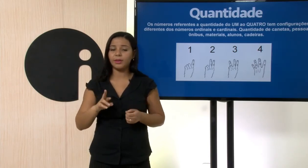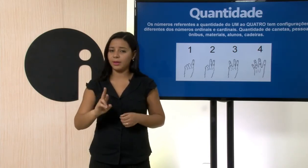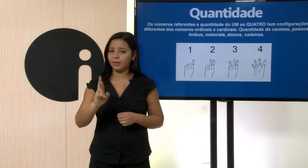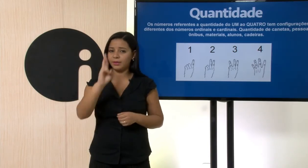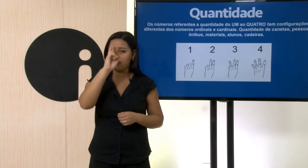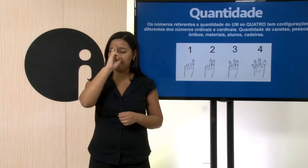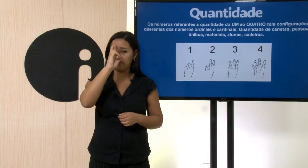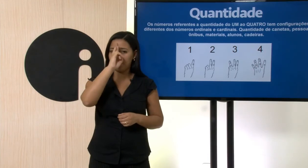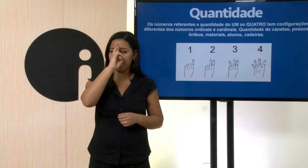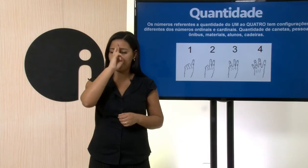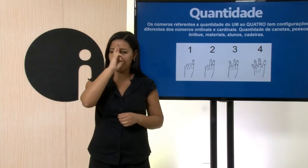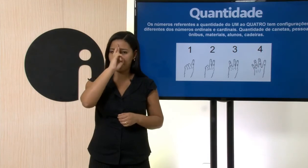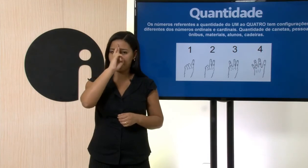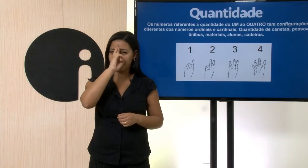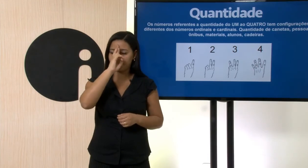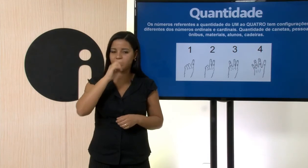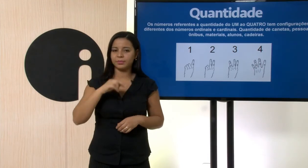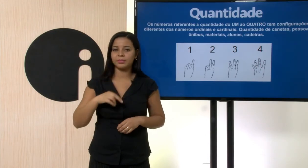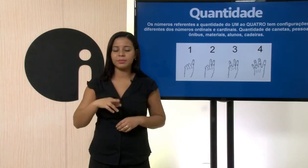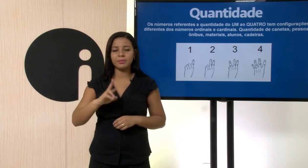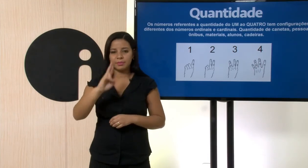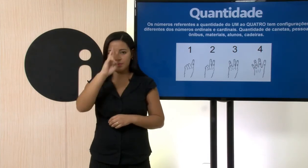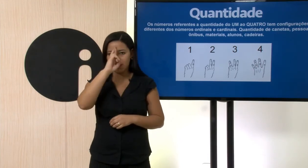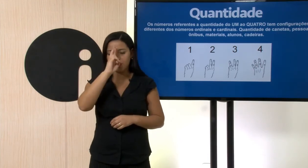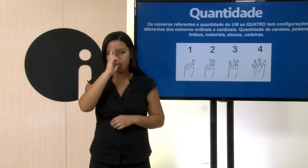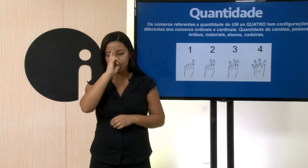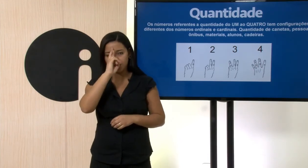entender. Meia-noite. Meia-noite.